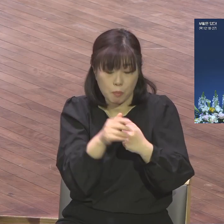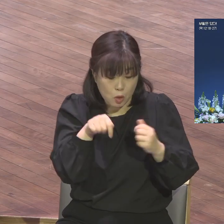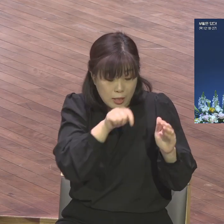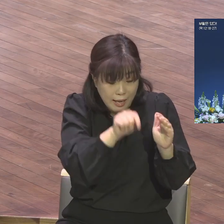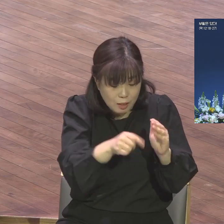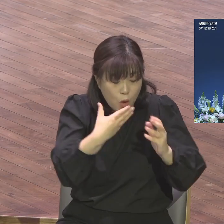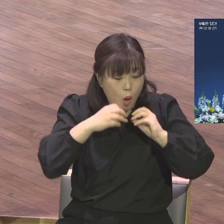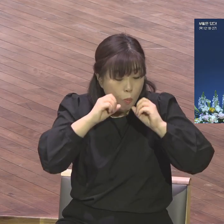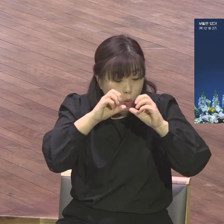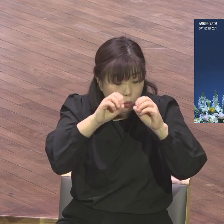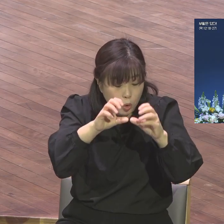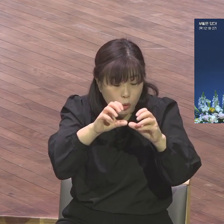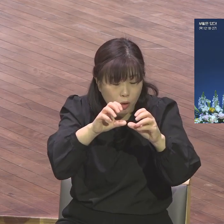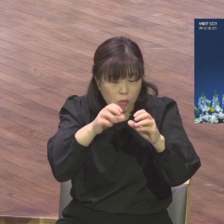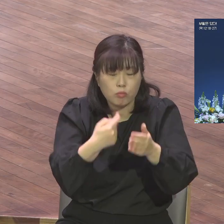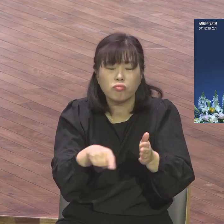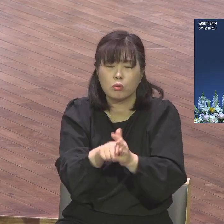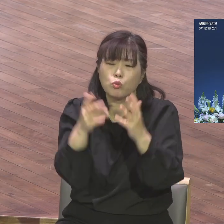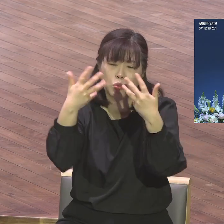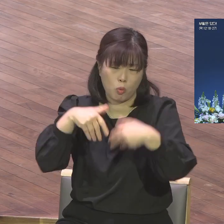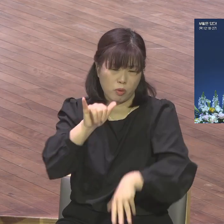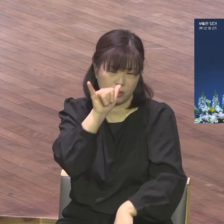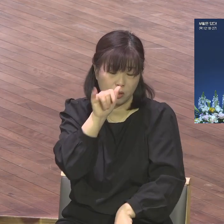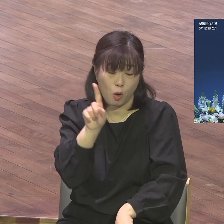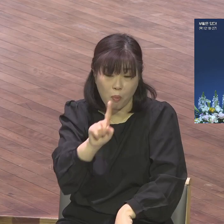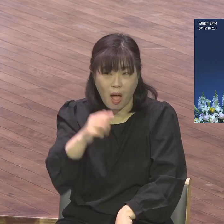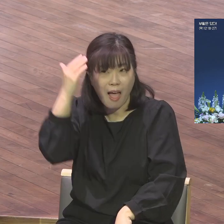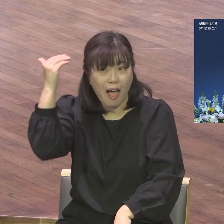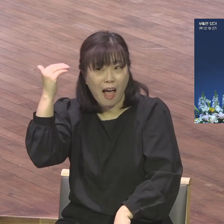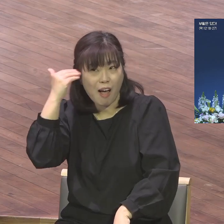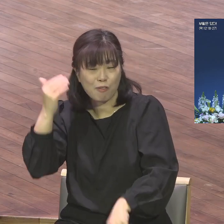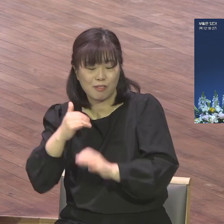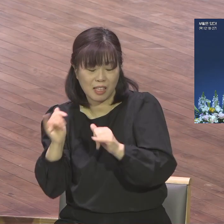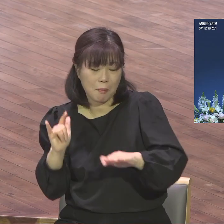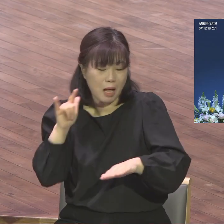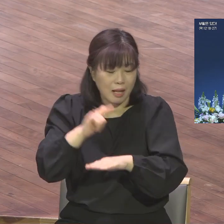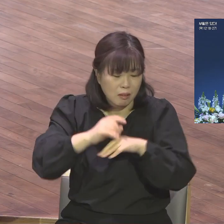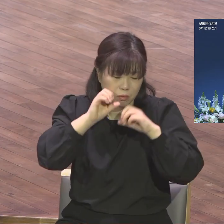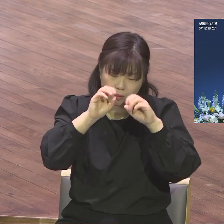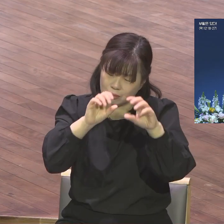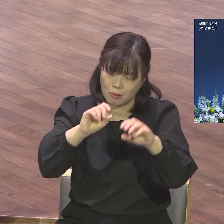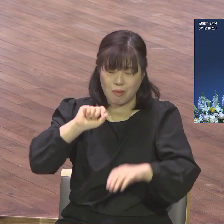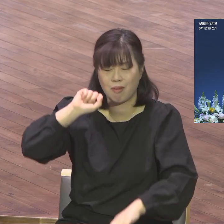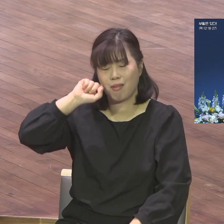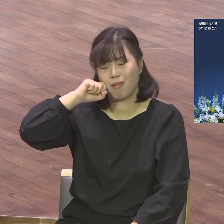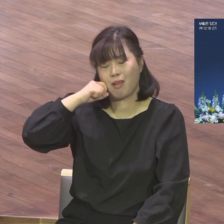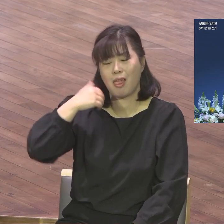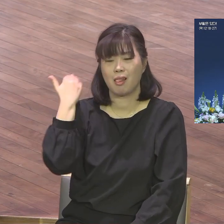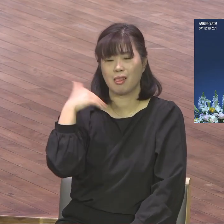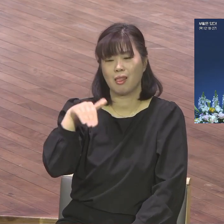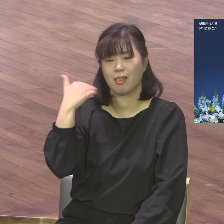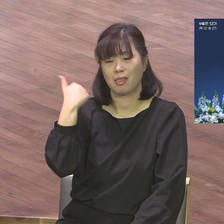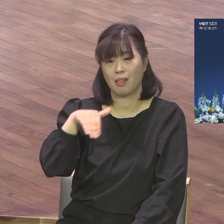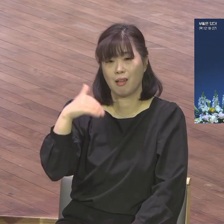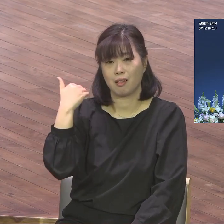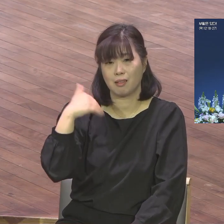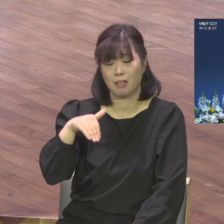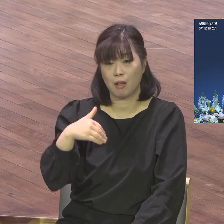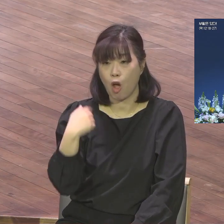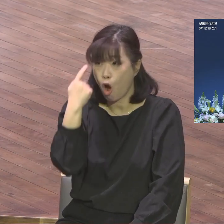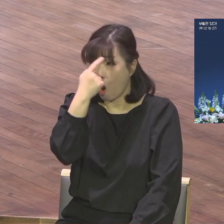현지인이. 우리가 하는 목적은 현지인을 일어나게 해서 자기 나라를 살릴 수 있도록. 왜냐 피부색이